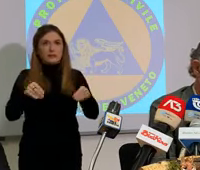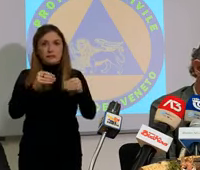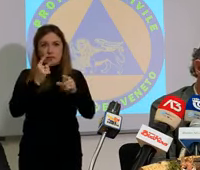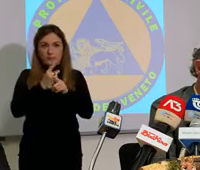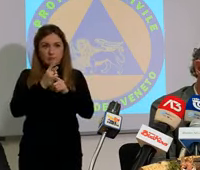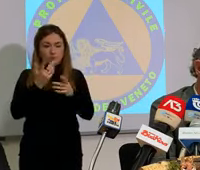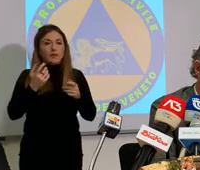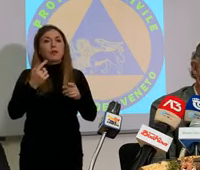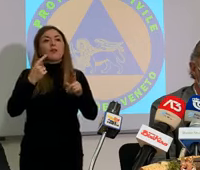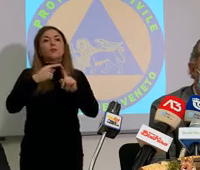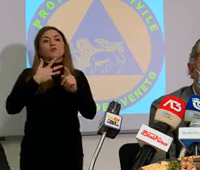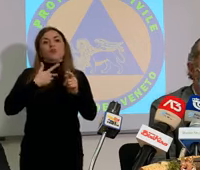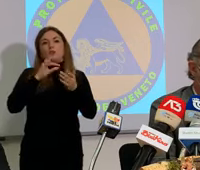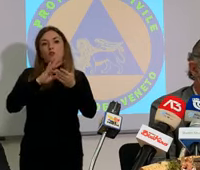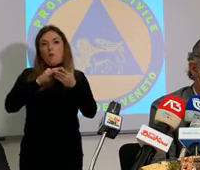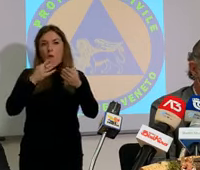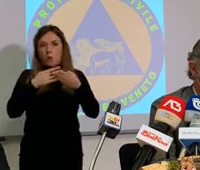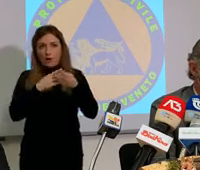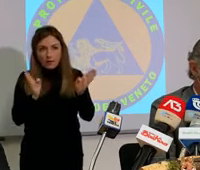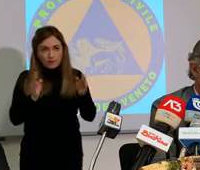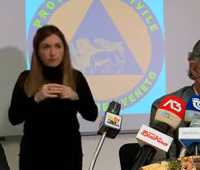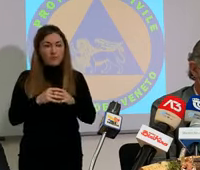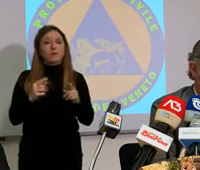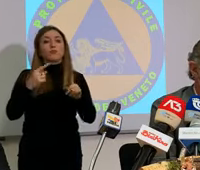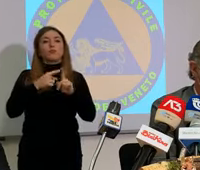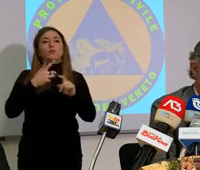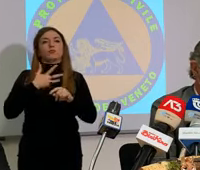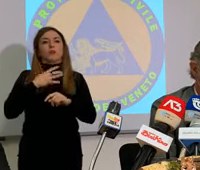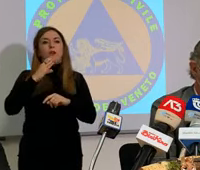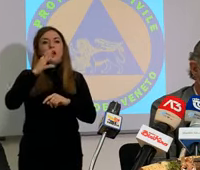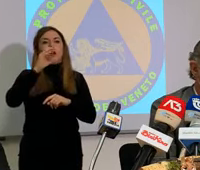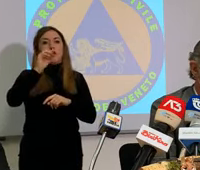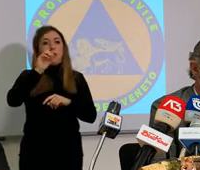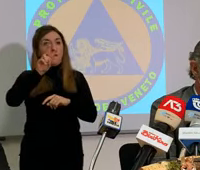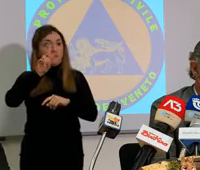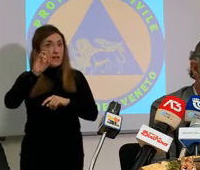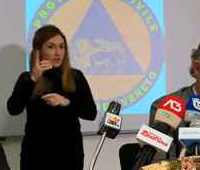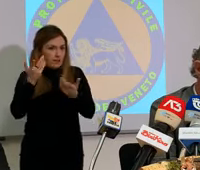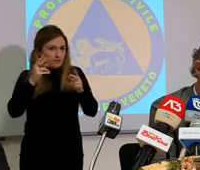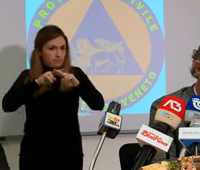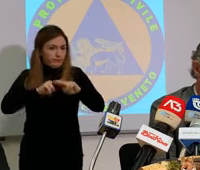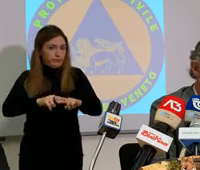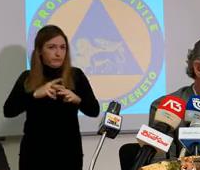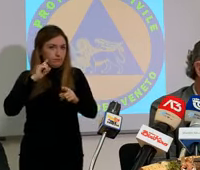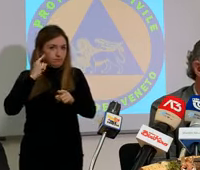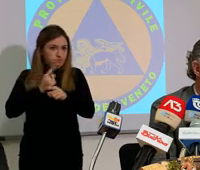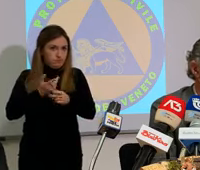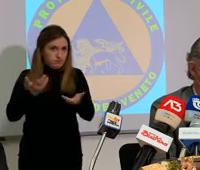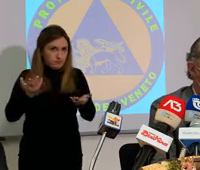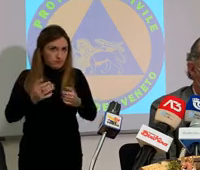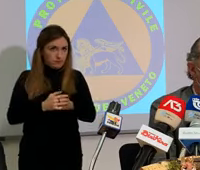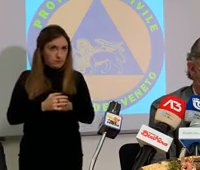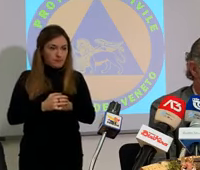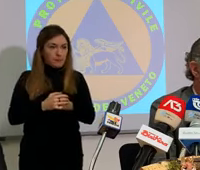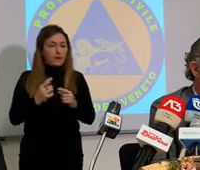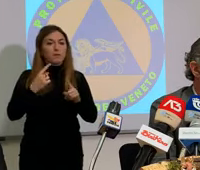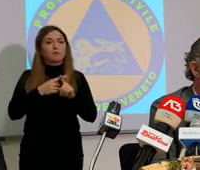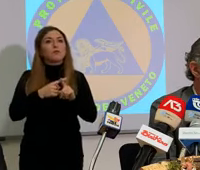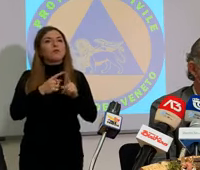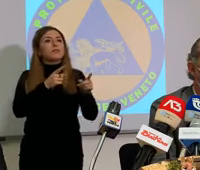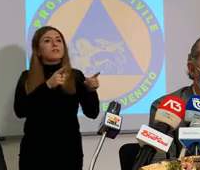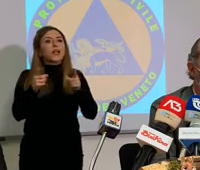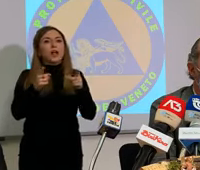scuola avremo il covip per cui non ci avrà abbandonato avremo la sindrome influenzale